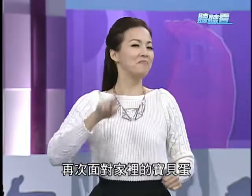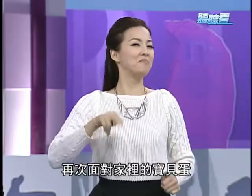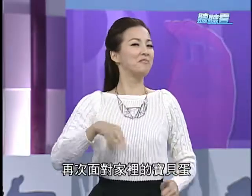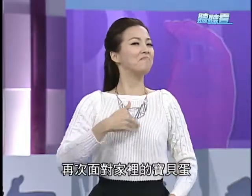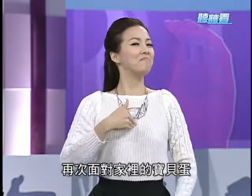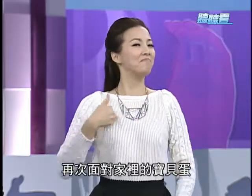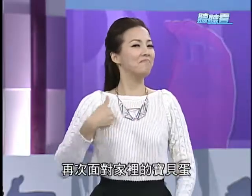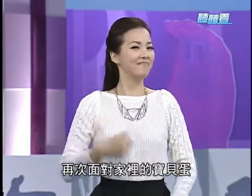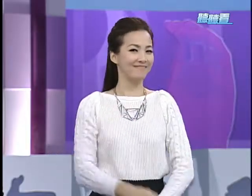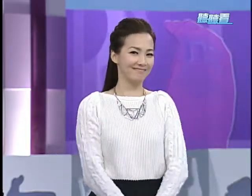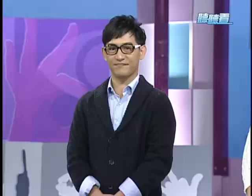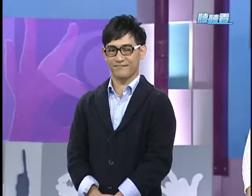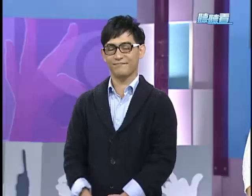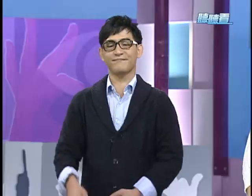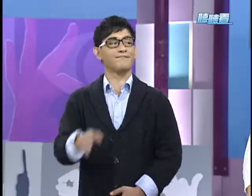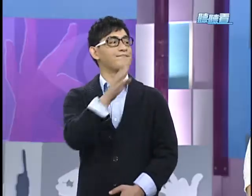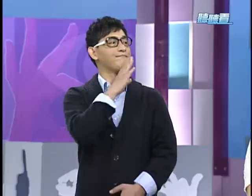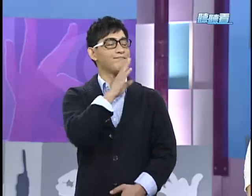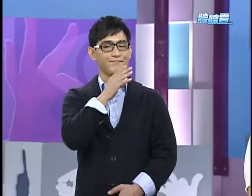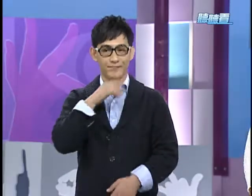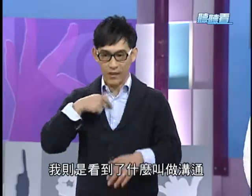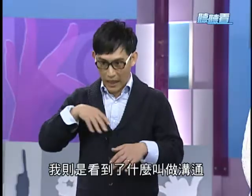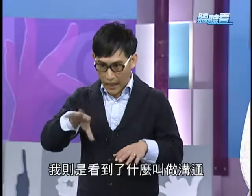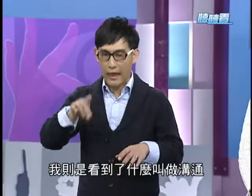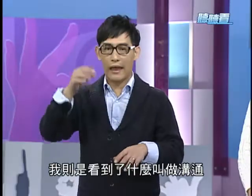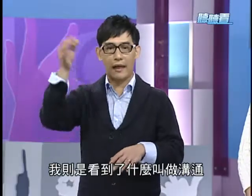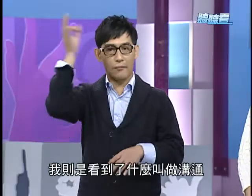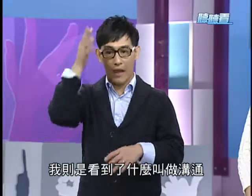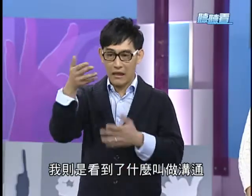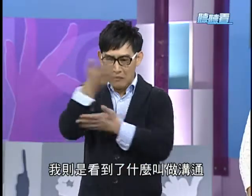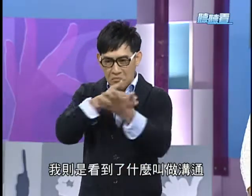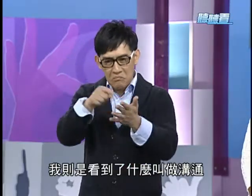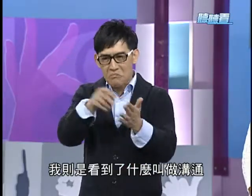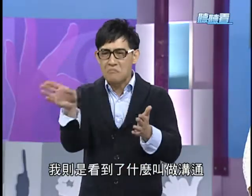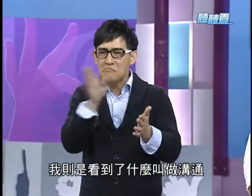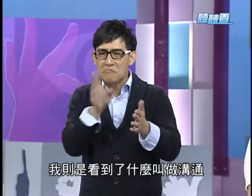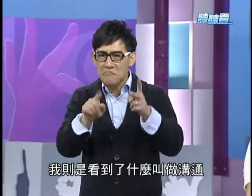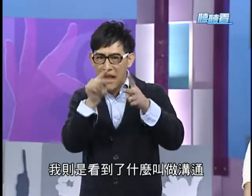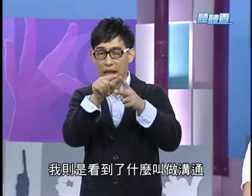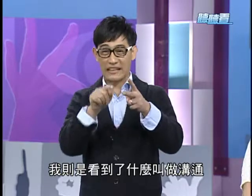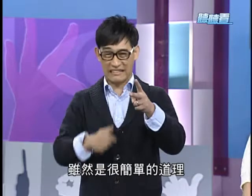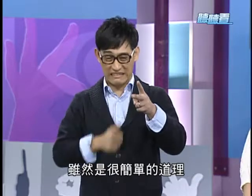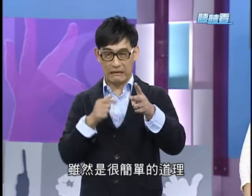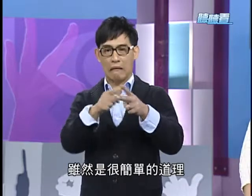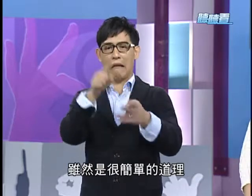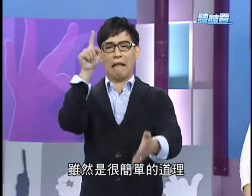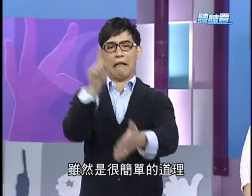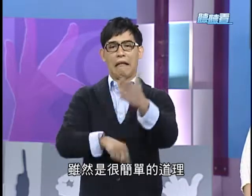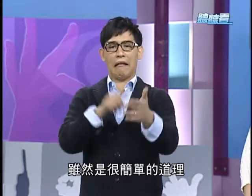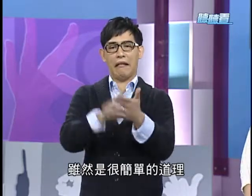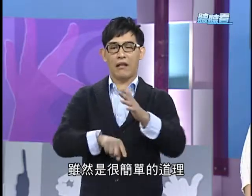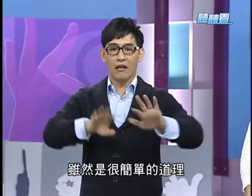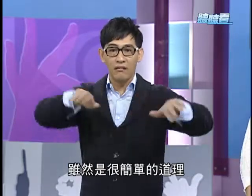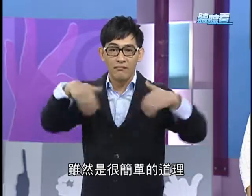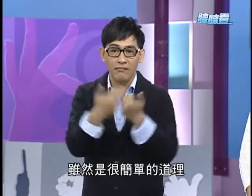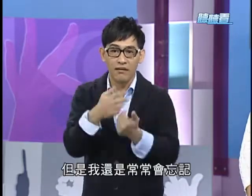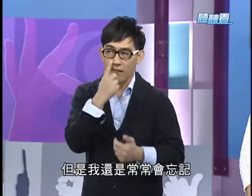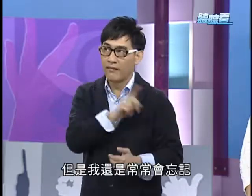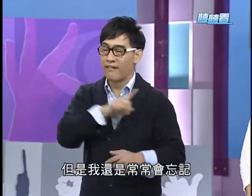贝蛋。 嗯，我则是看到了什么叫做沟通，虽然是很简单的道理啊，但是我还是常